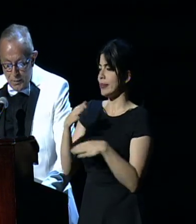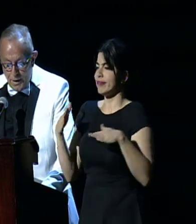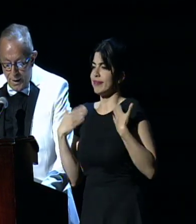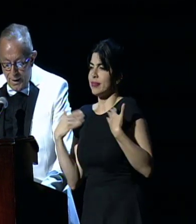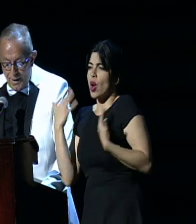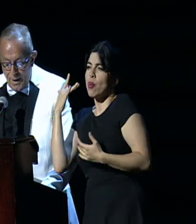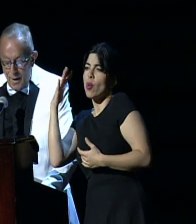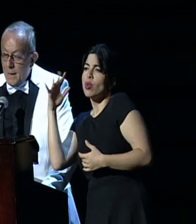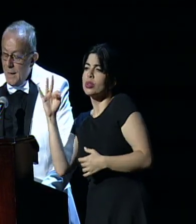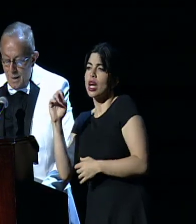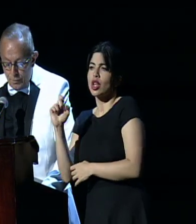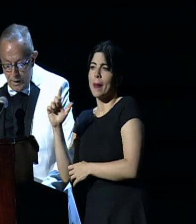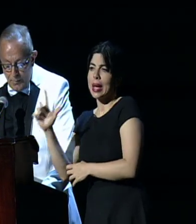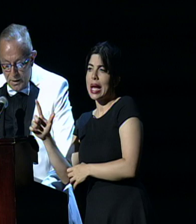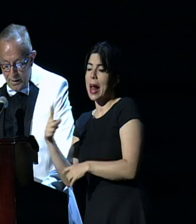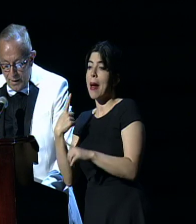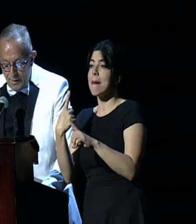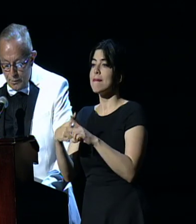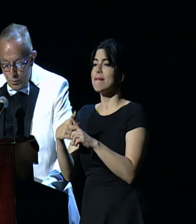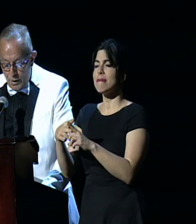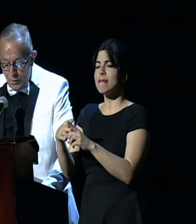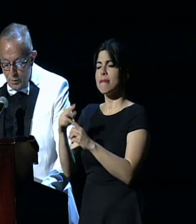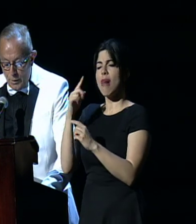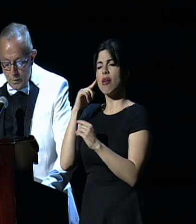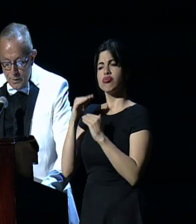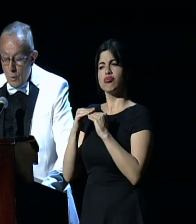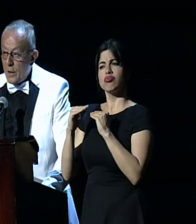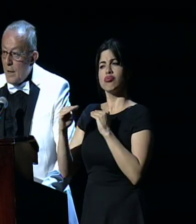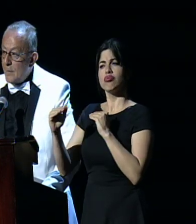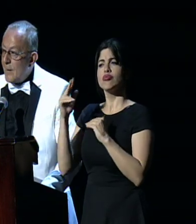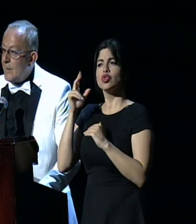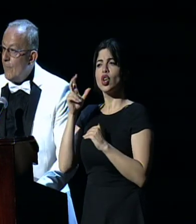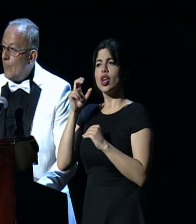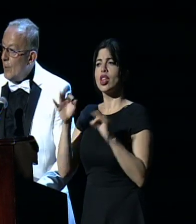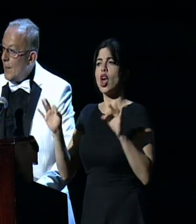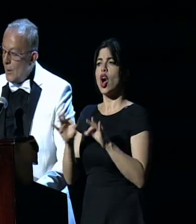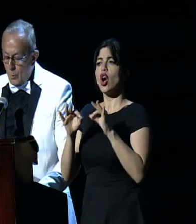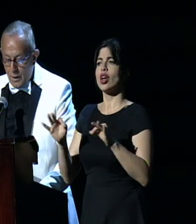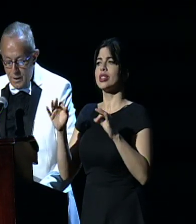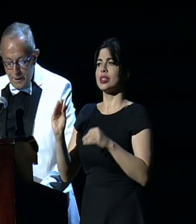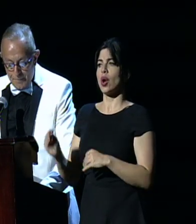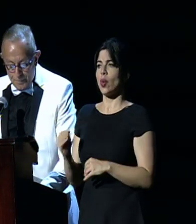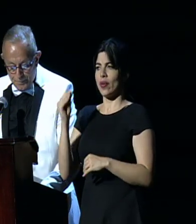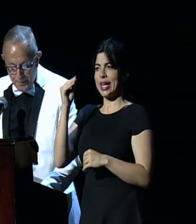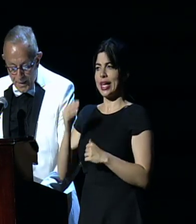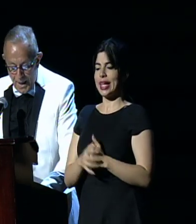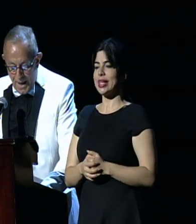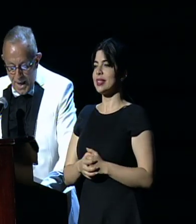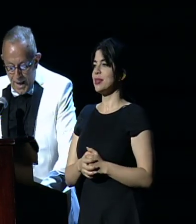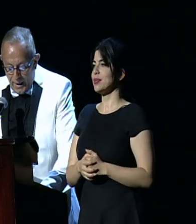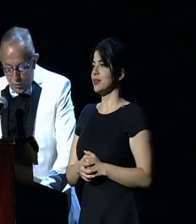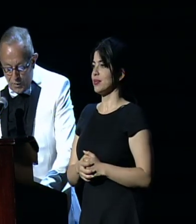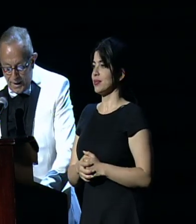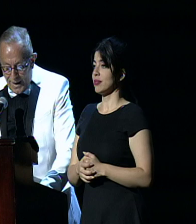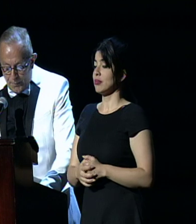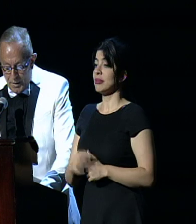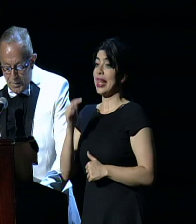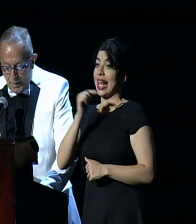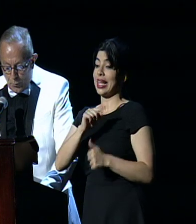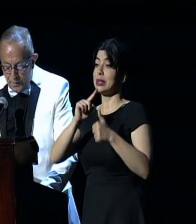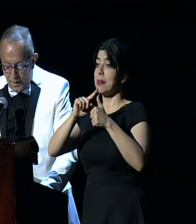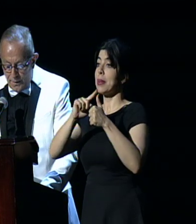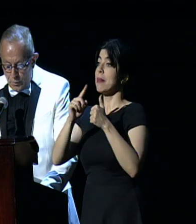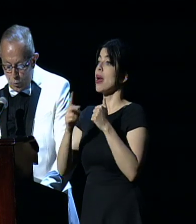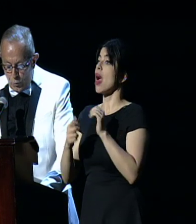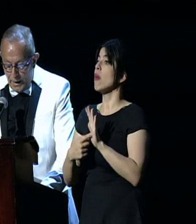música tropical y la solemnidad del sonido de nuestra Orquesta Sinfónica Juvenil. Esto será la